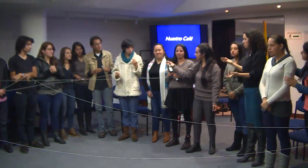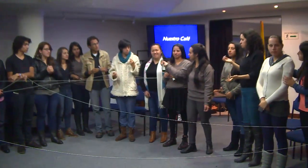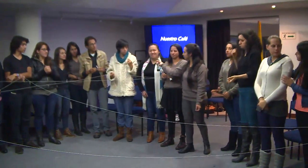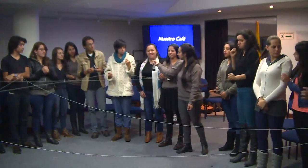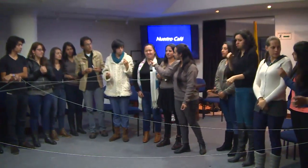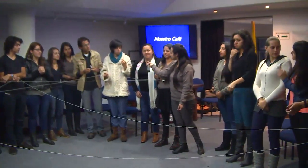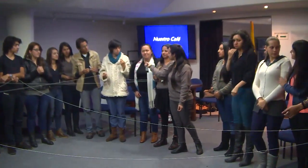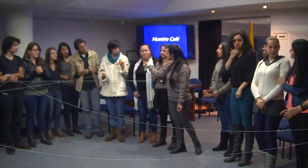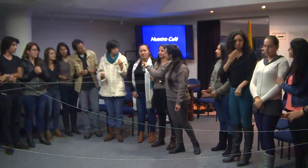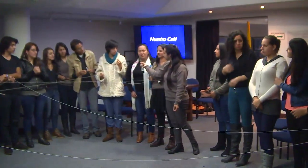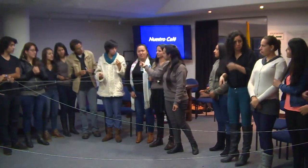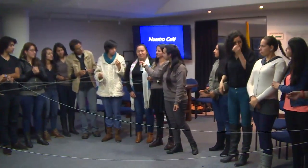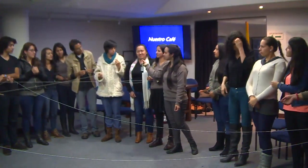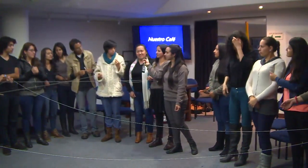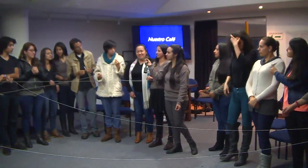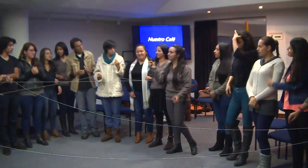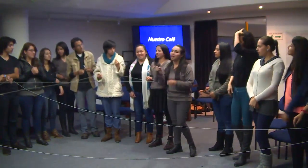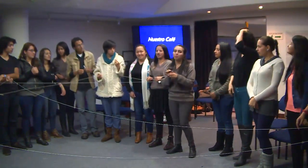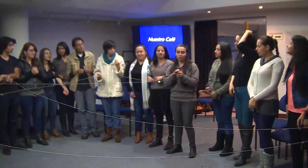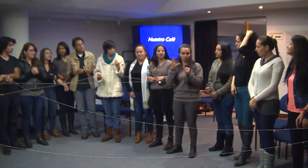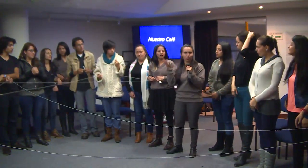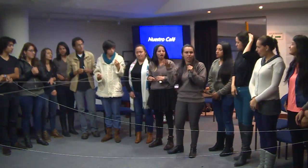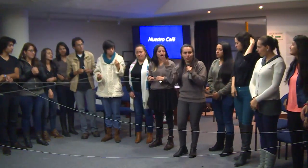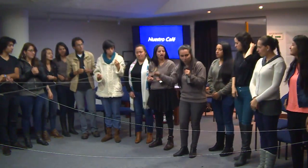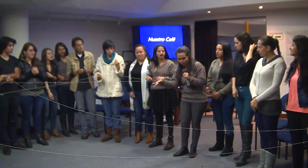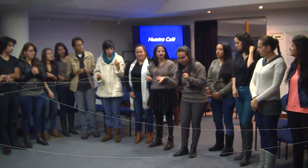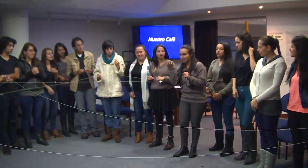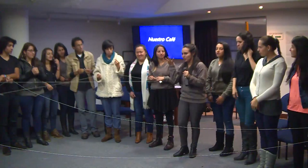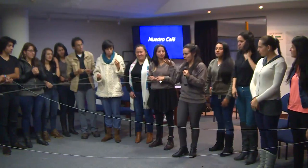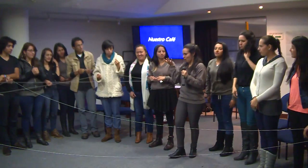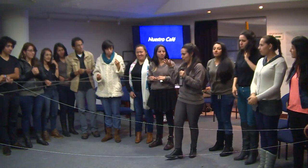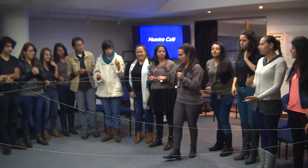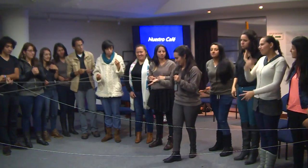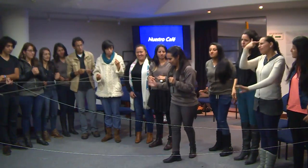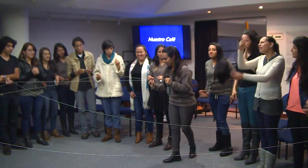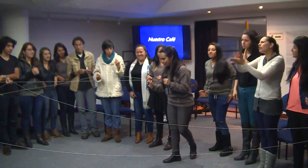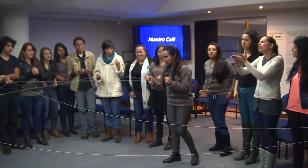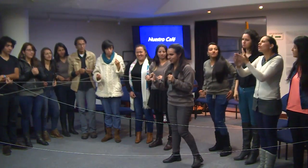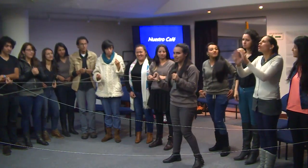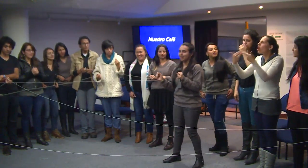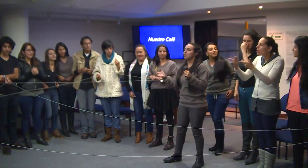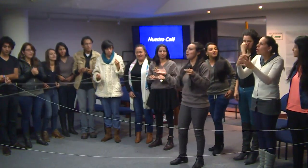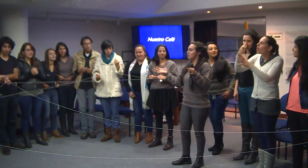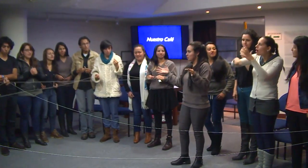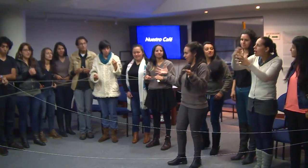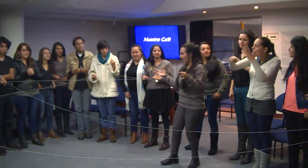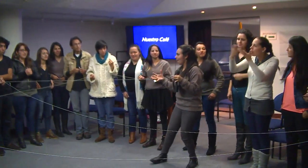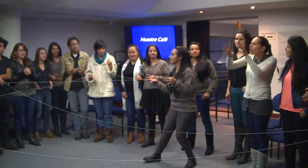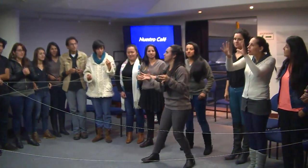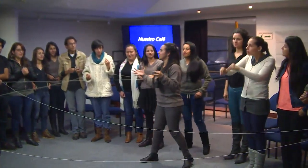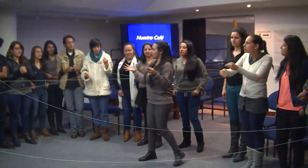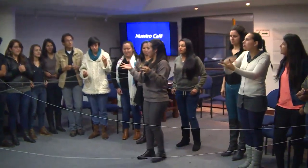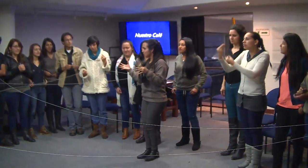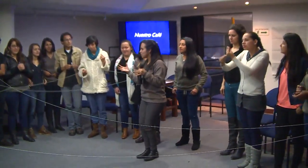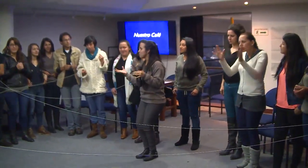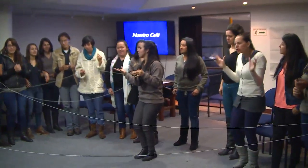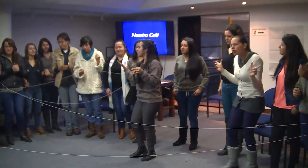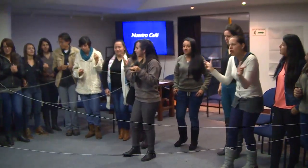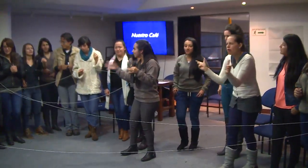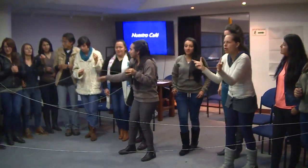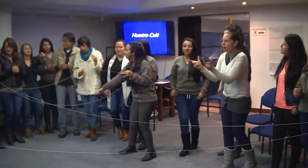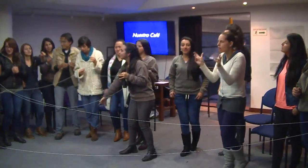¿no? Busquemos una solución porque se nos acabó la lana. Entonces, vamos a pegarnos, peguémonos